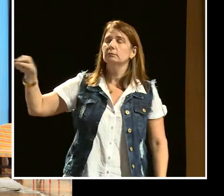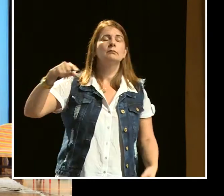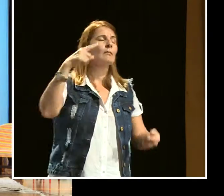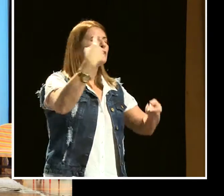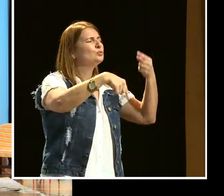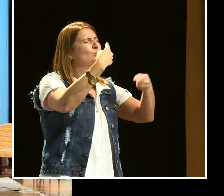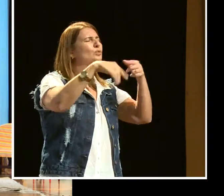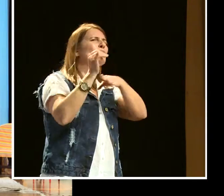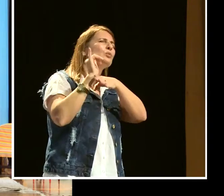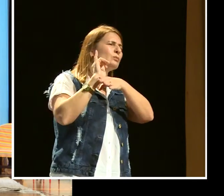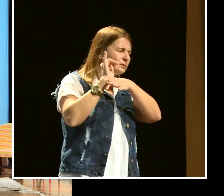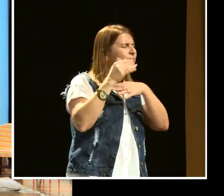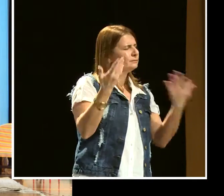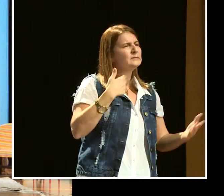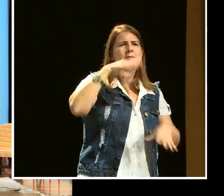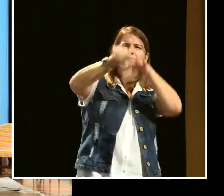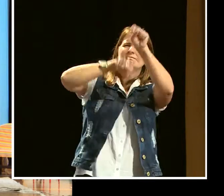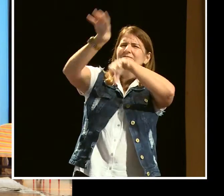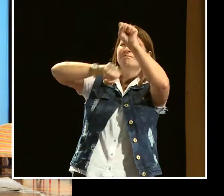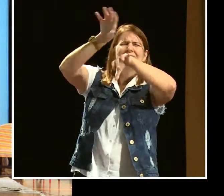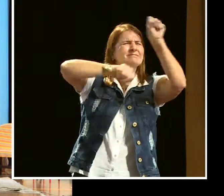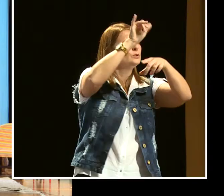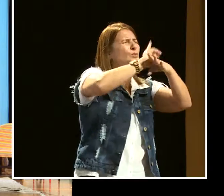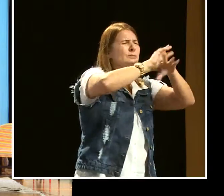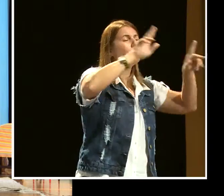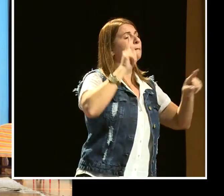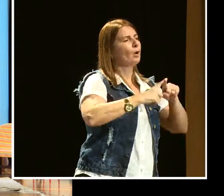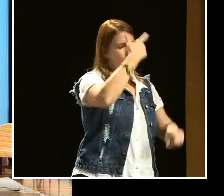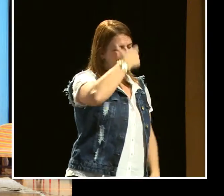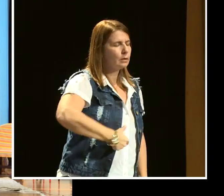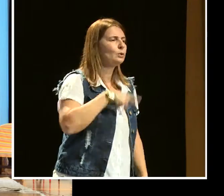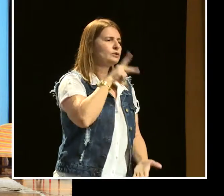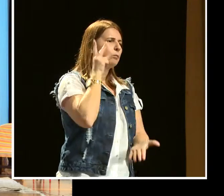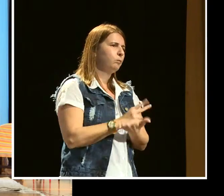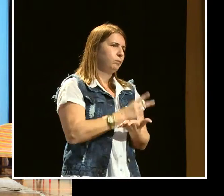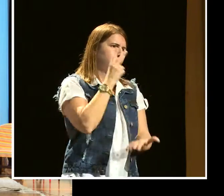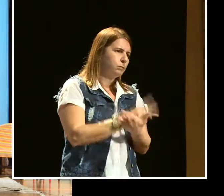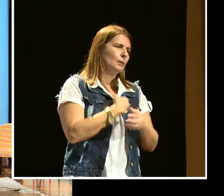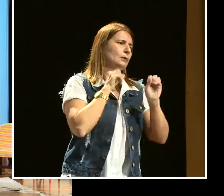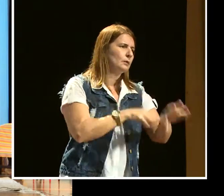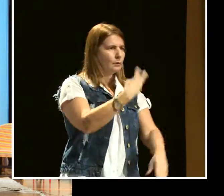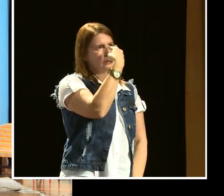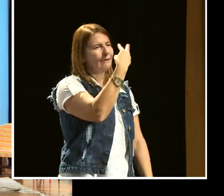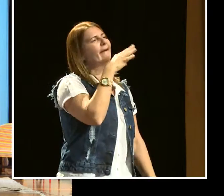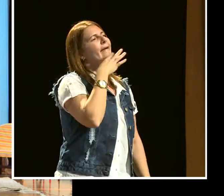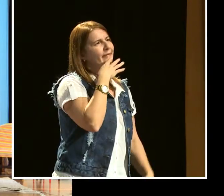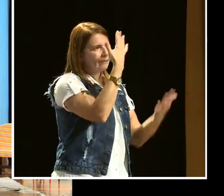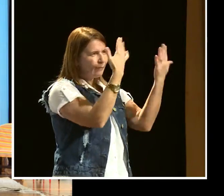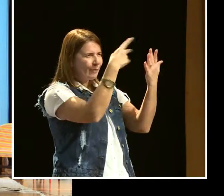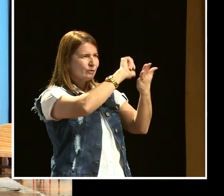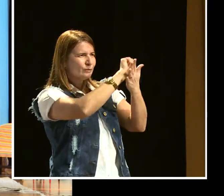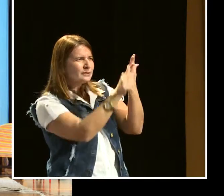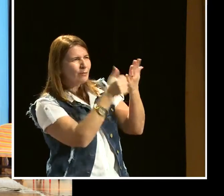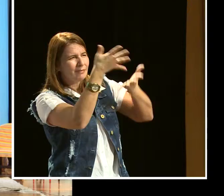futuro, principalmente nos aspectos linguísticos. Conhecer os verbos e classificadores da Libras, porque, às vezes,